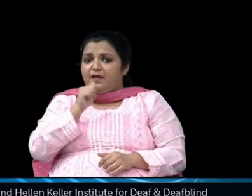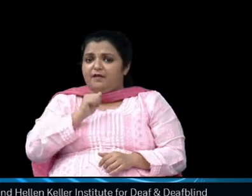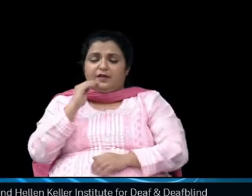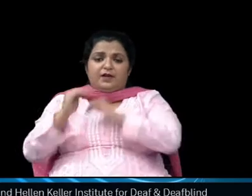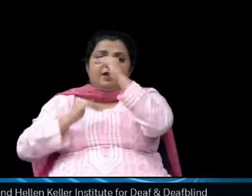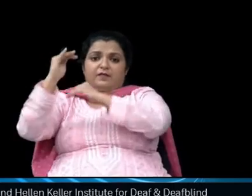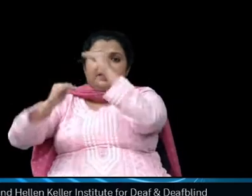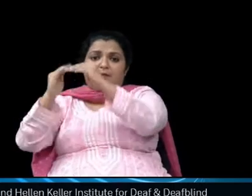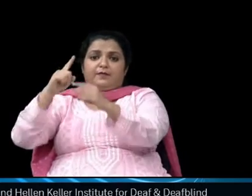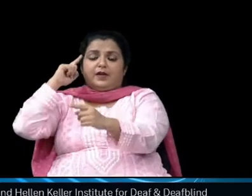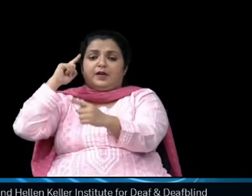झाल झाल